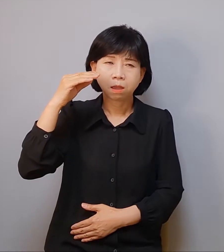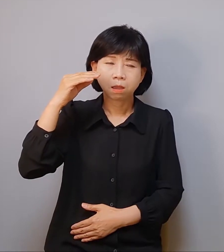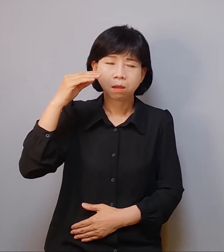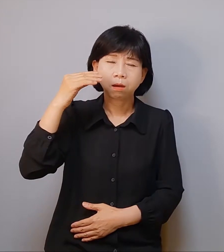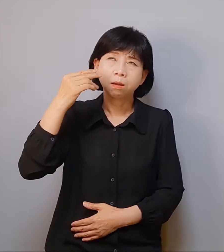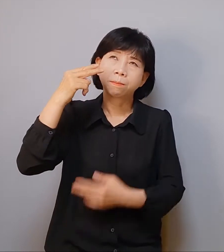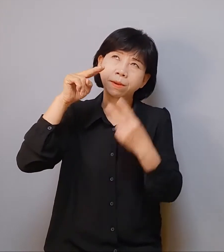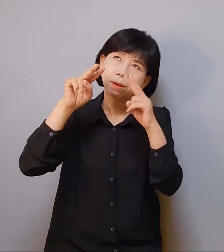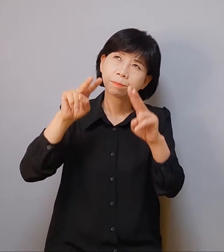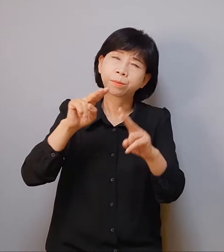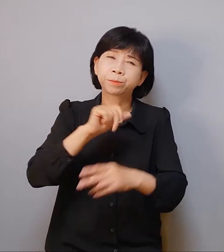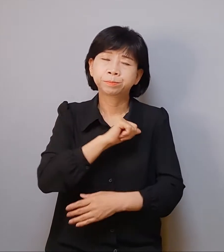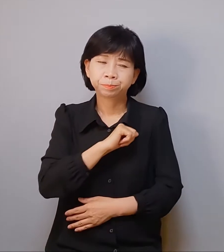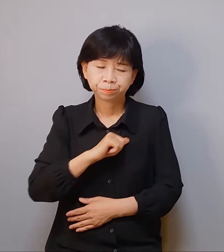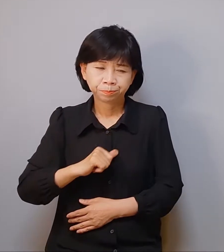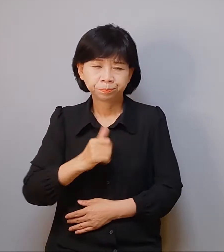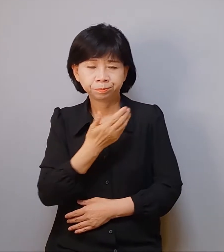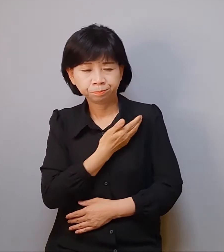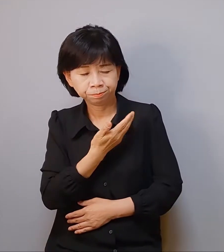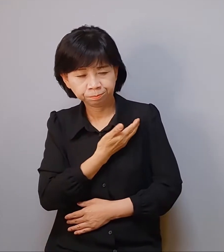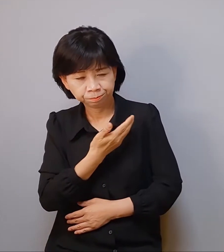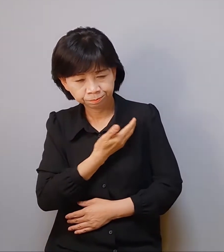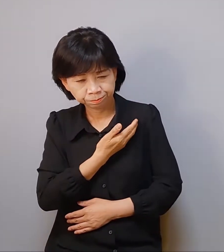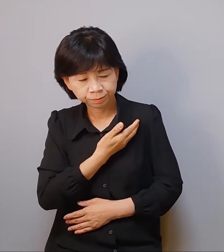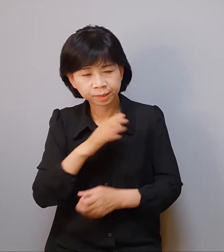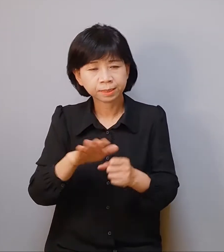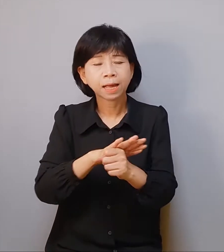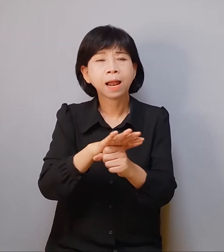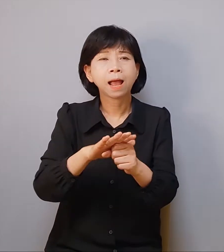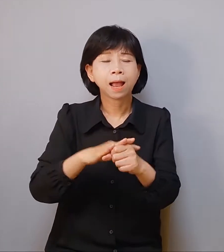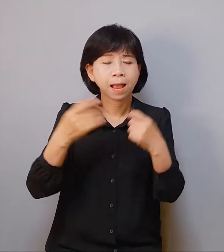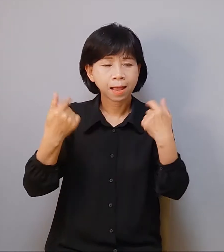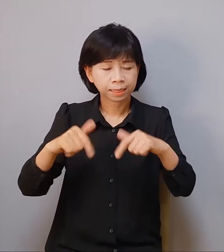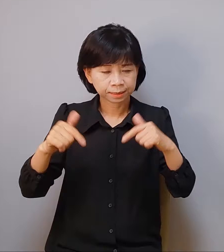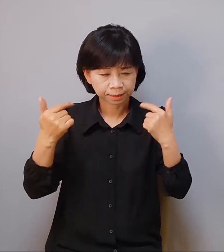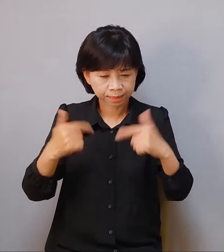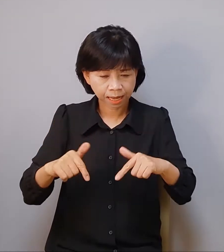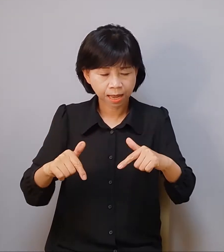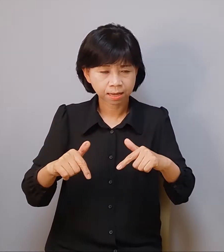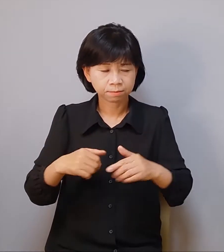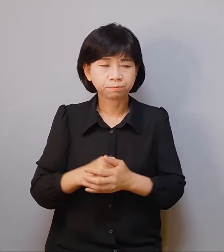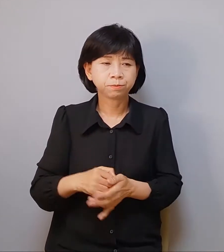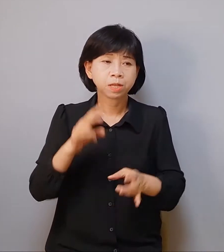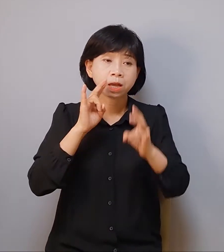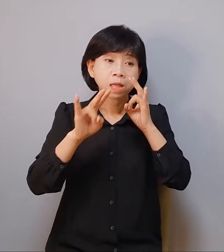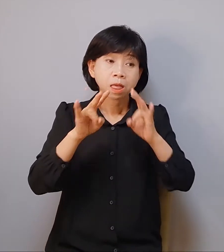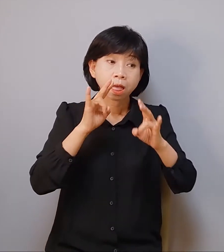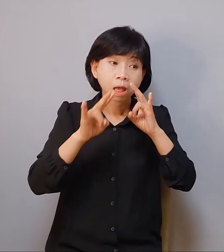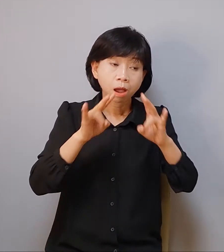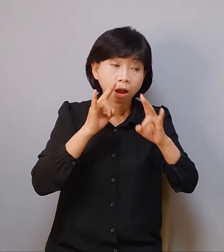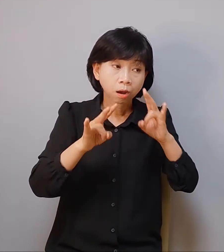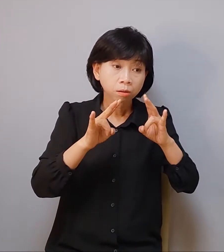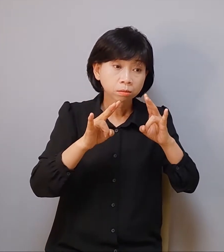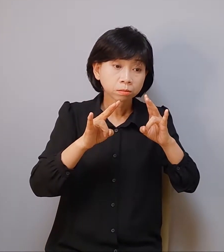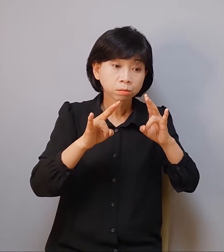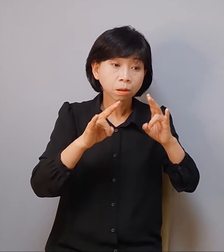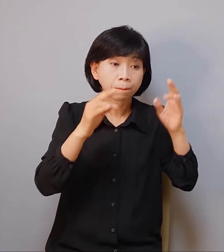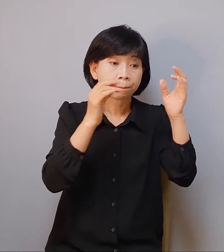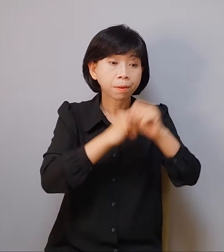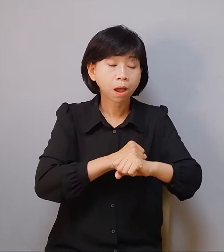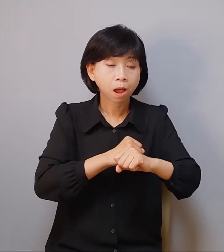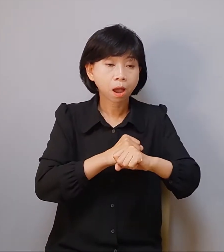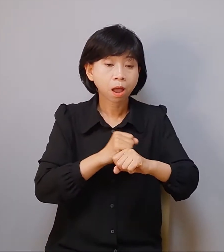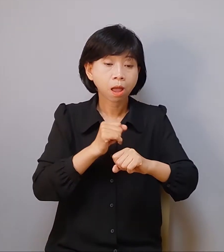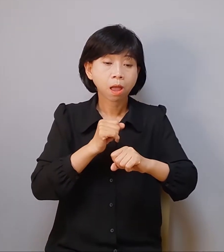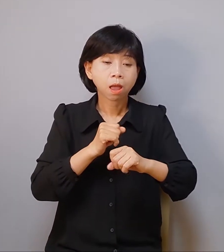견디느니라. 사랑은 언제까지나 떨어지지 아니하되 예언도 패하고 방언도 그치고 지식도